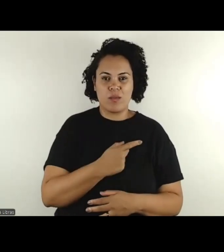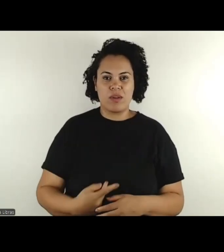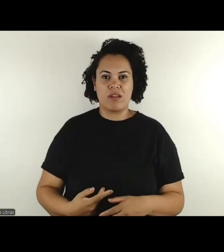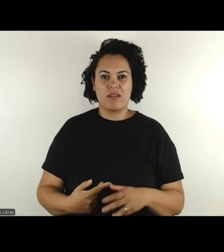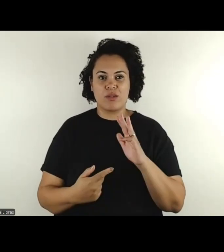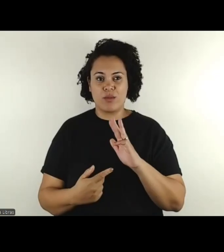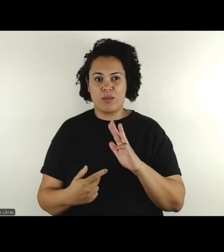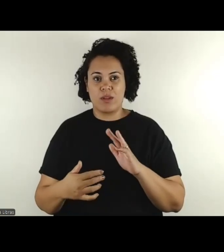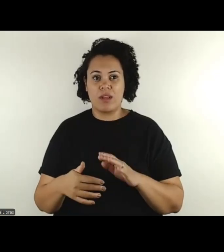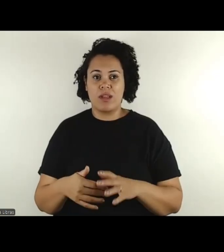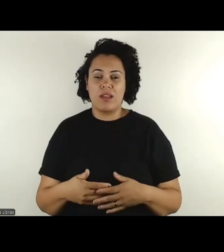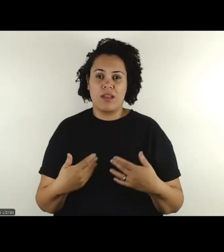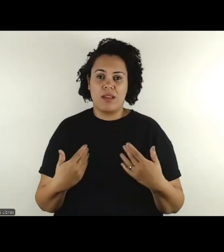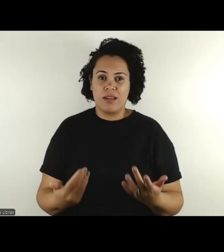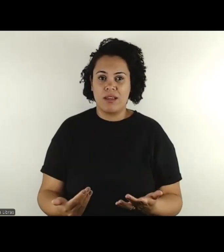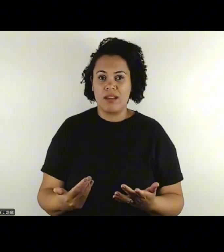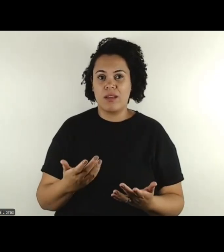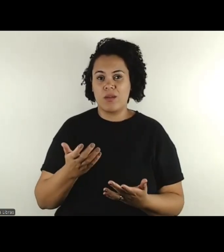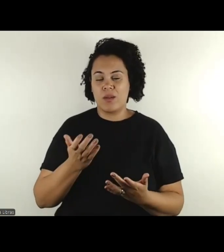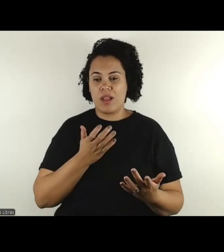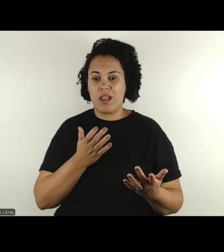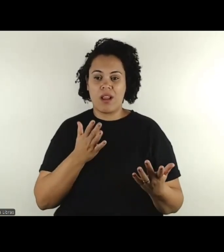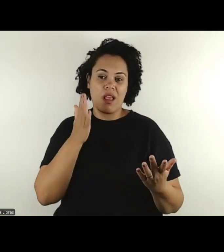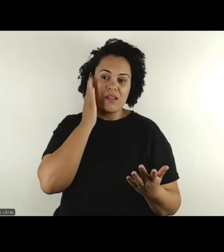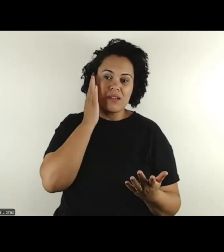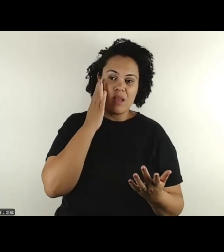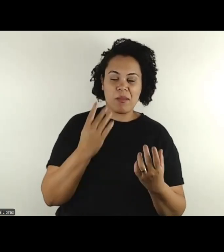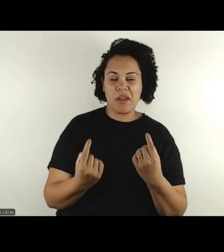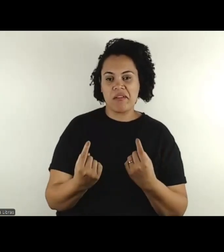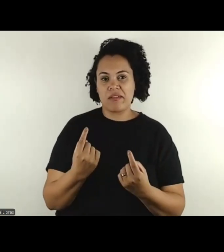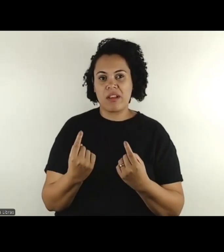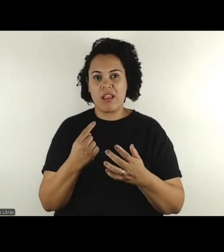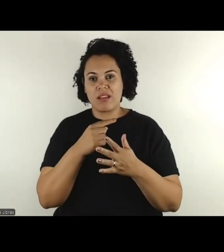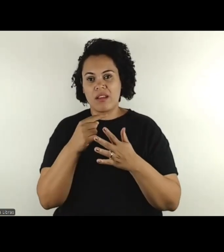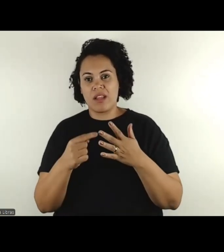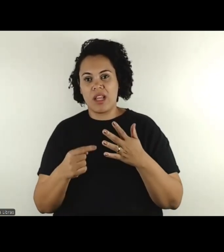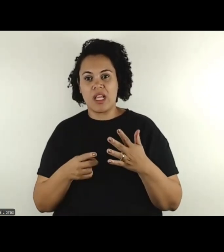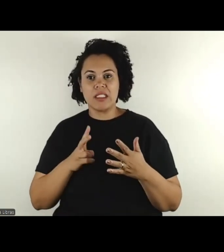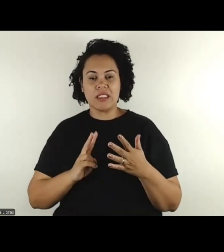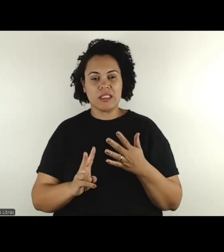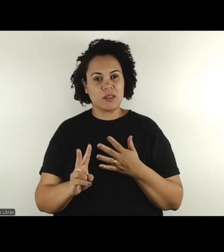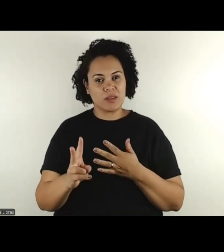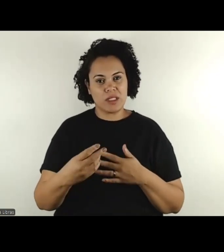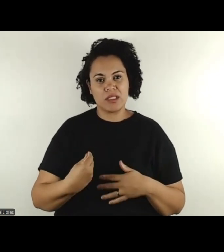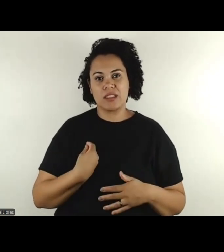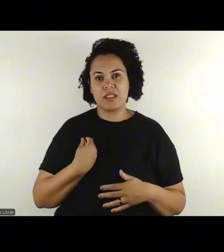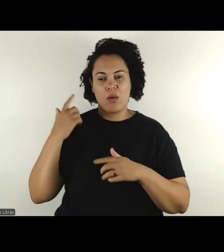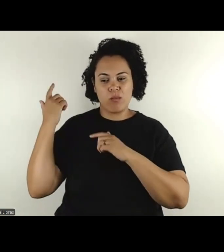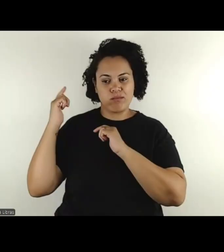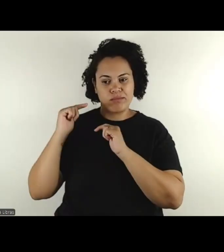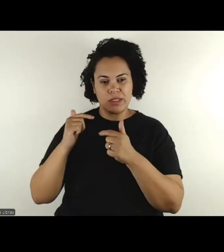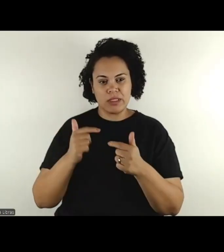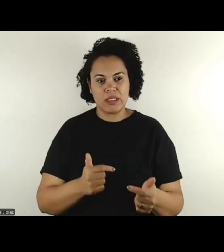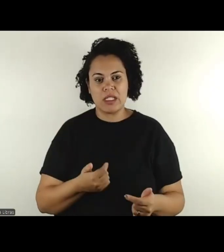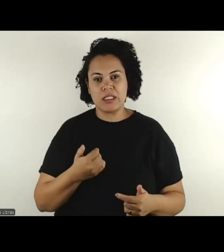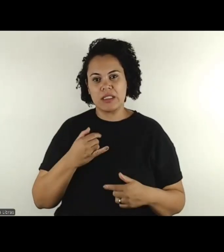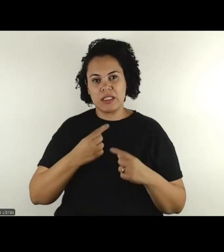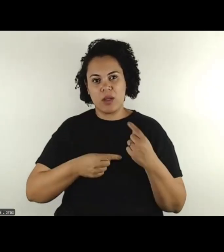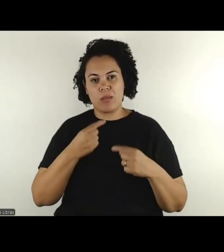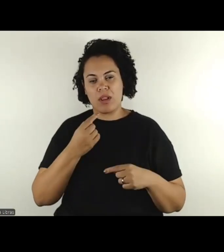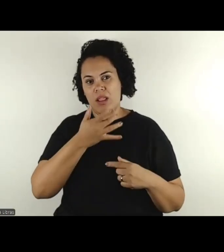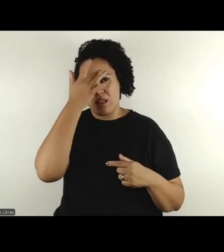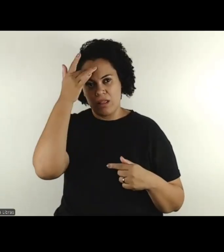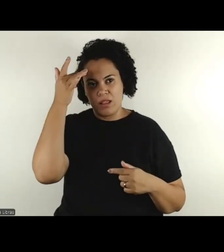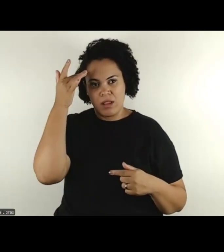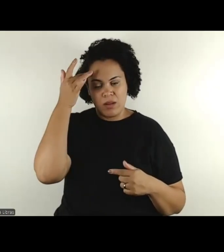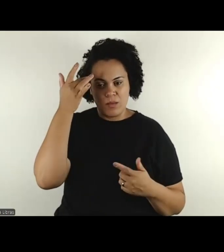né? Então, a gente queria, né, identificar essa questão, né, da permanência dessa presença do conservadorismo na política de saúde mental, álcool e